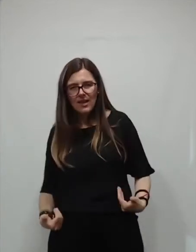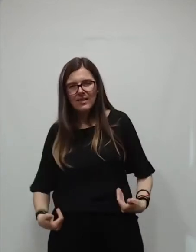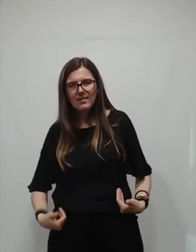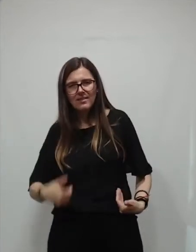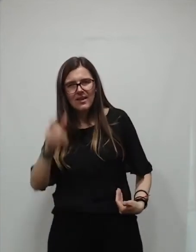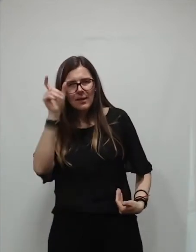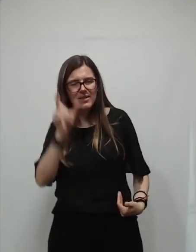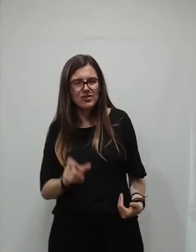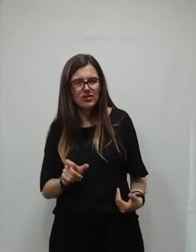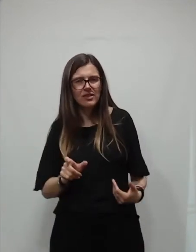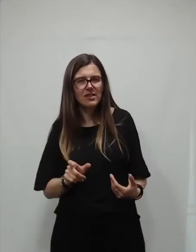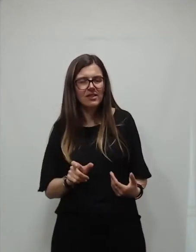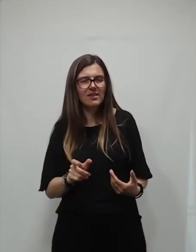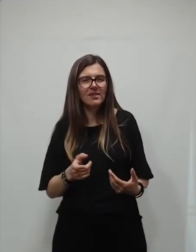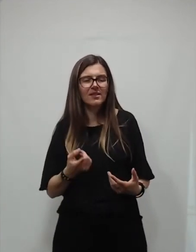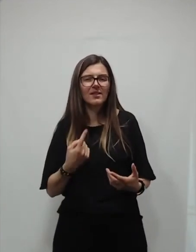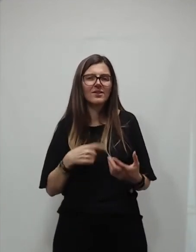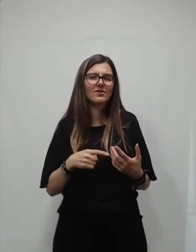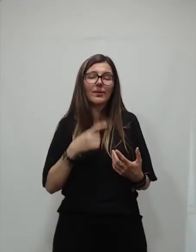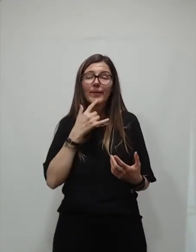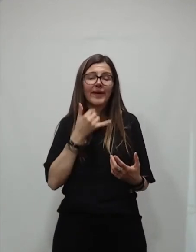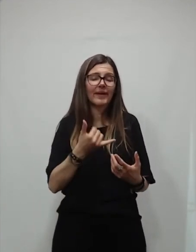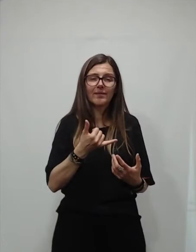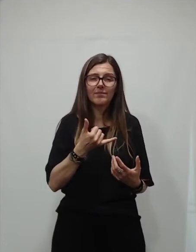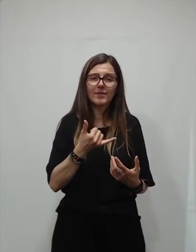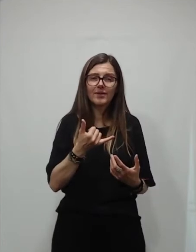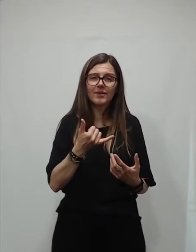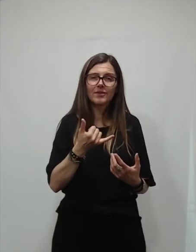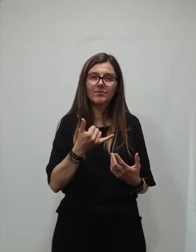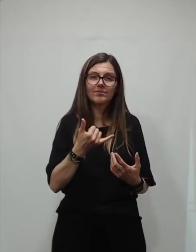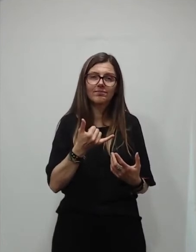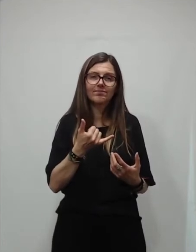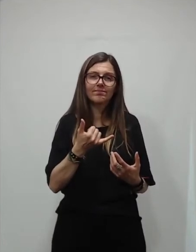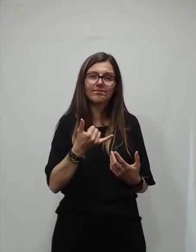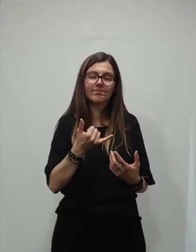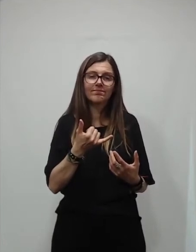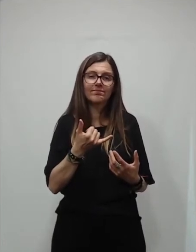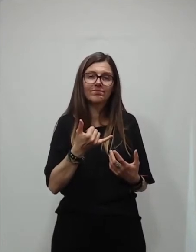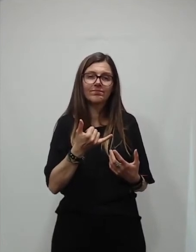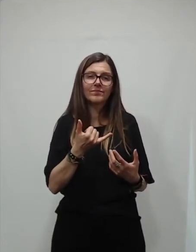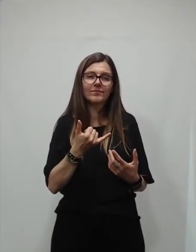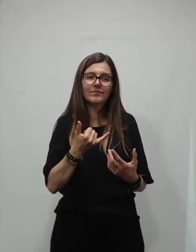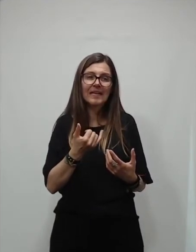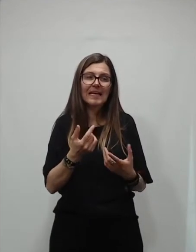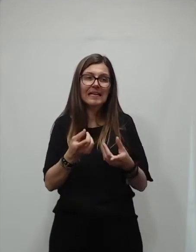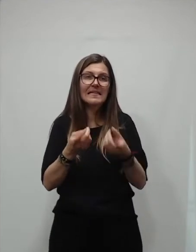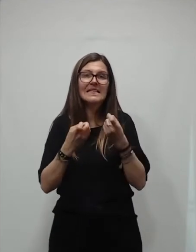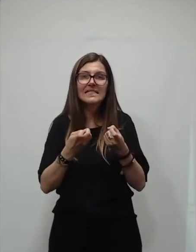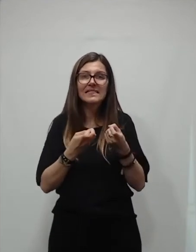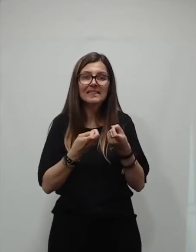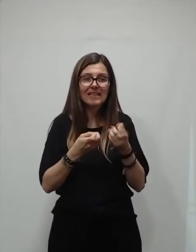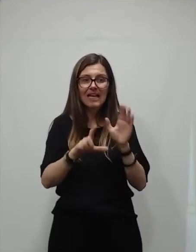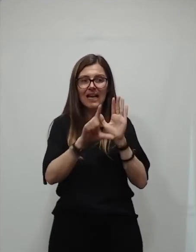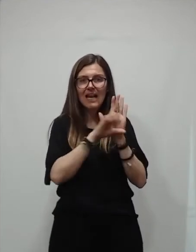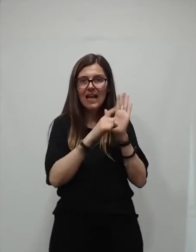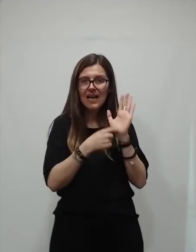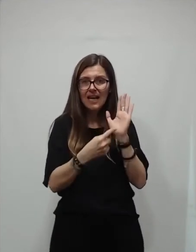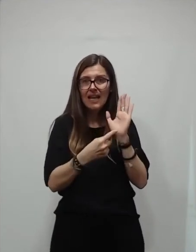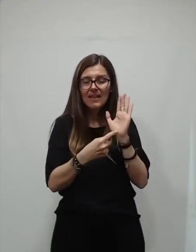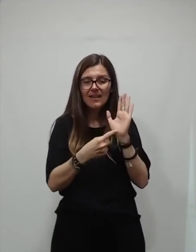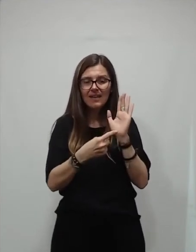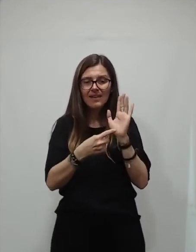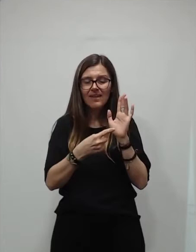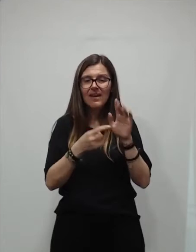medida de seguridad, entiendo, no se podría exceder más allá de los límites máximos previstos en la legislación penal, ¿no?